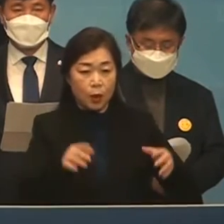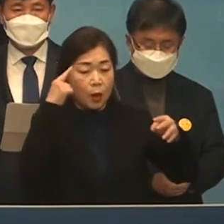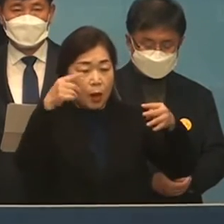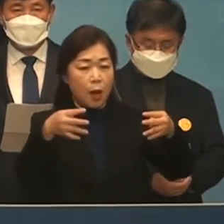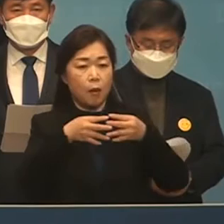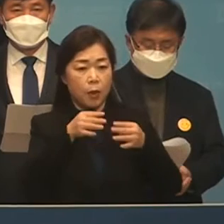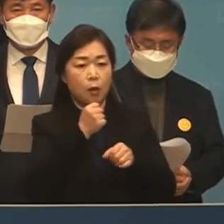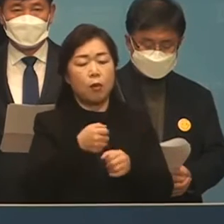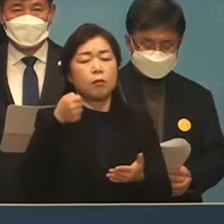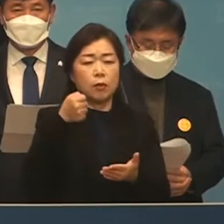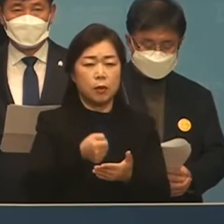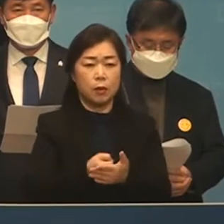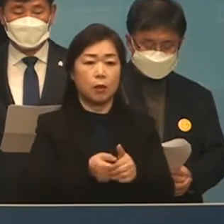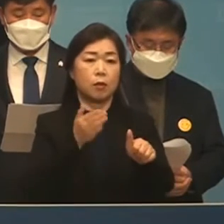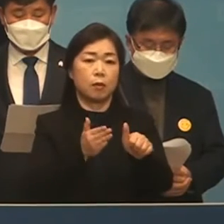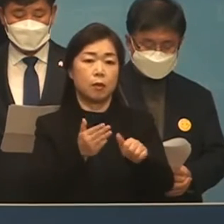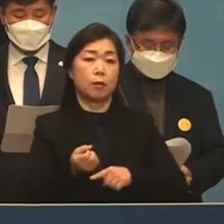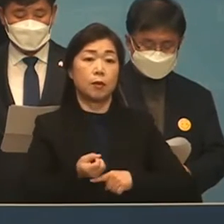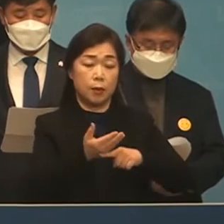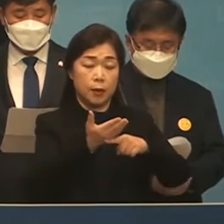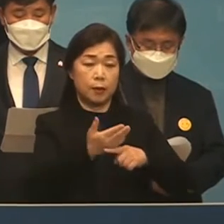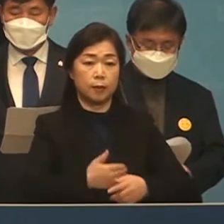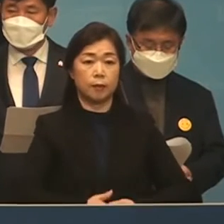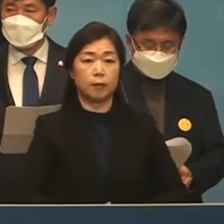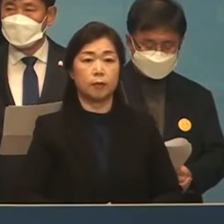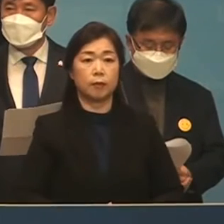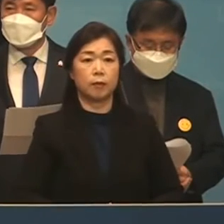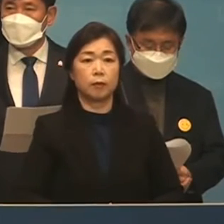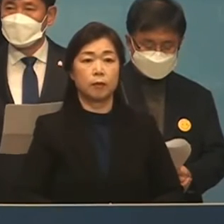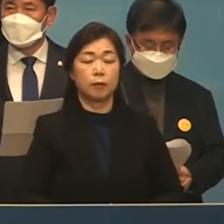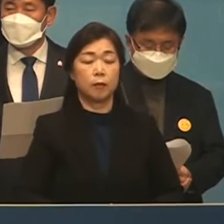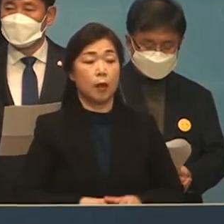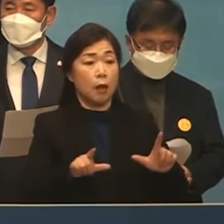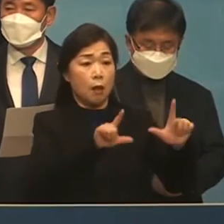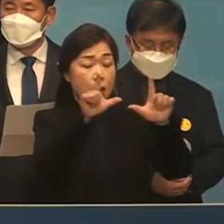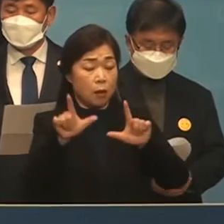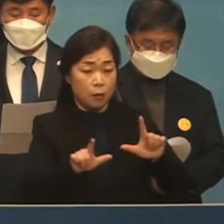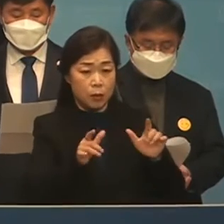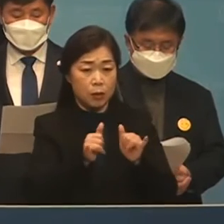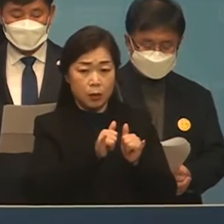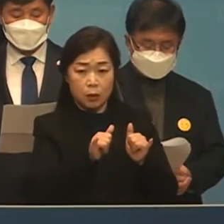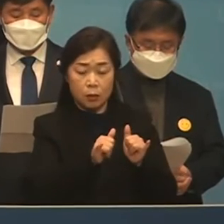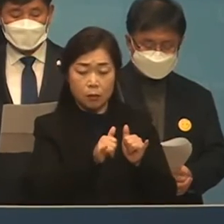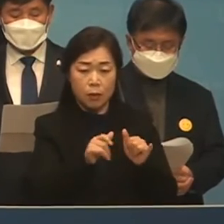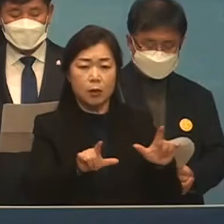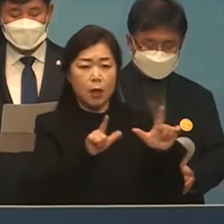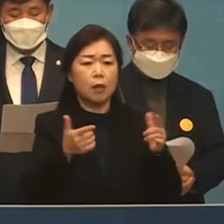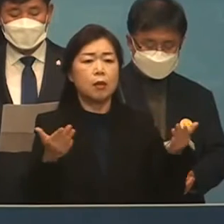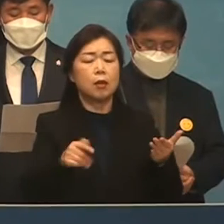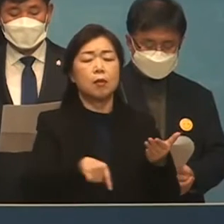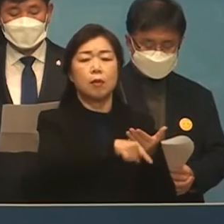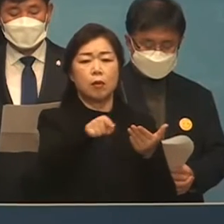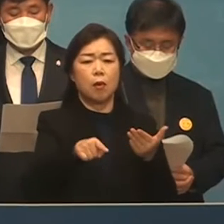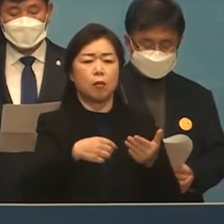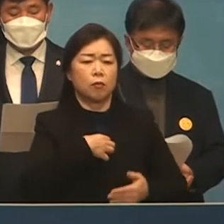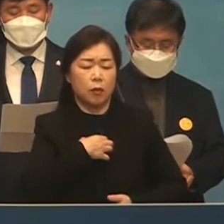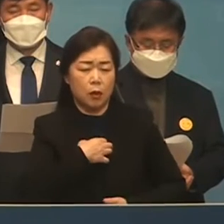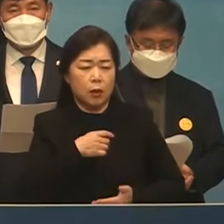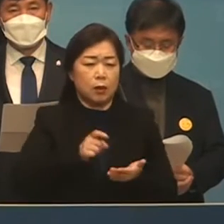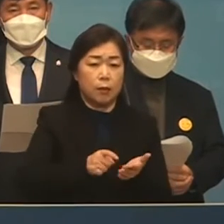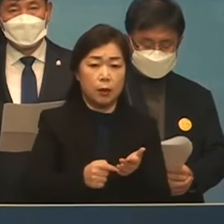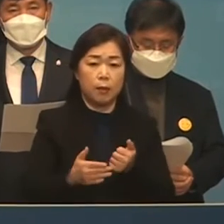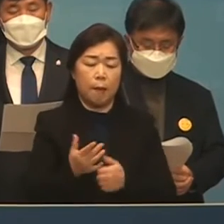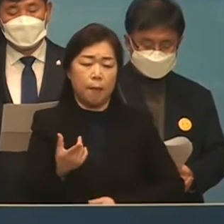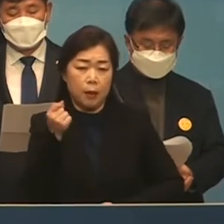합의하고 결단해 주실 것을 요청합니다. 민생 현장에 불이 났습니다. 일단